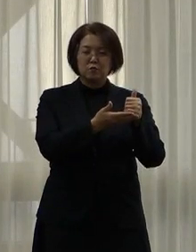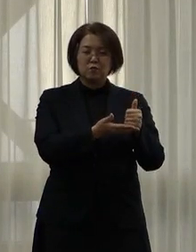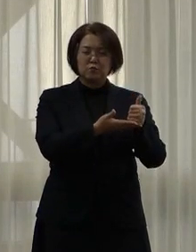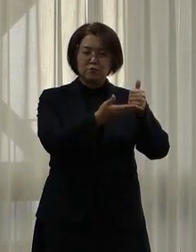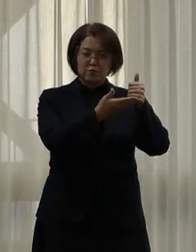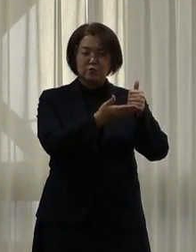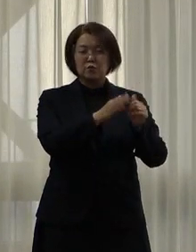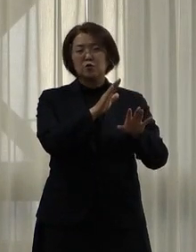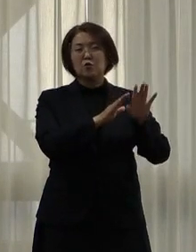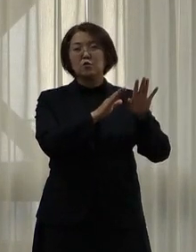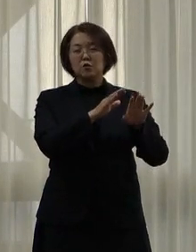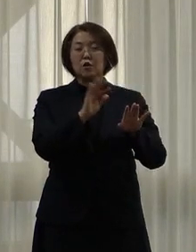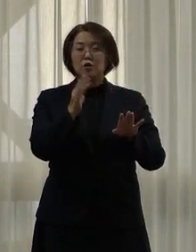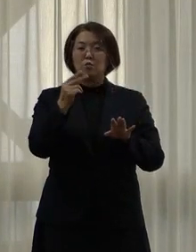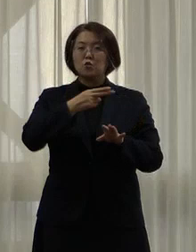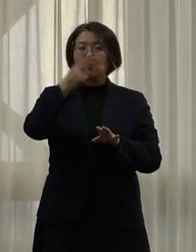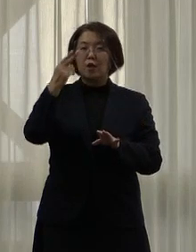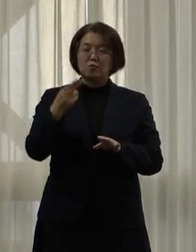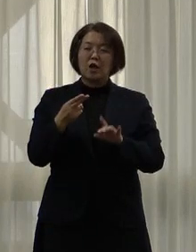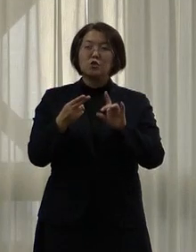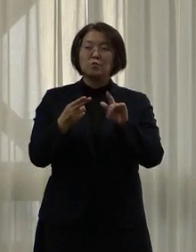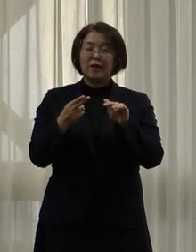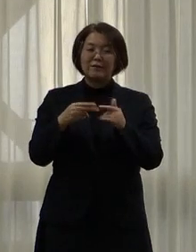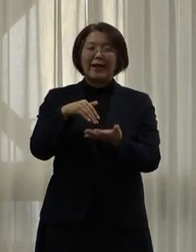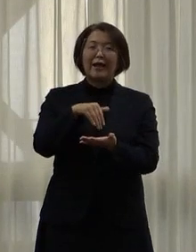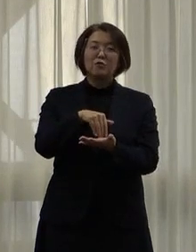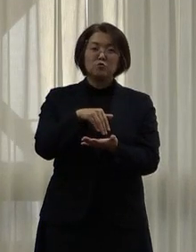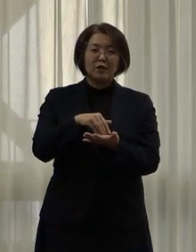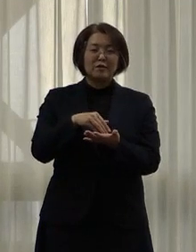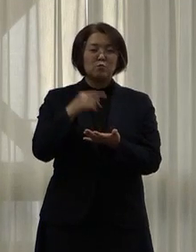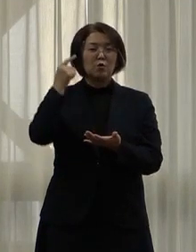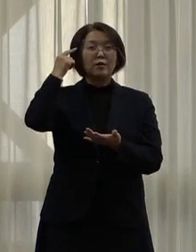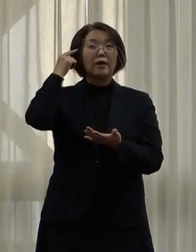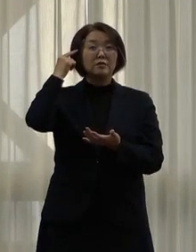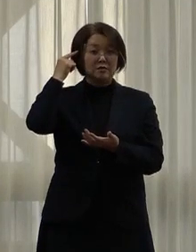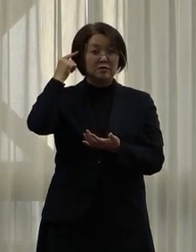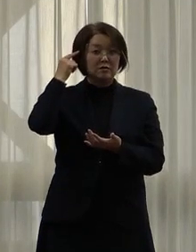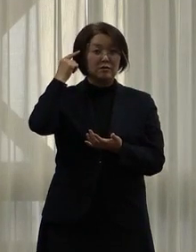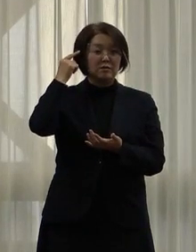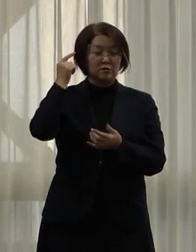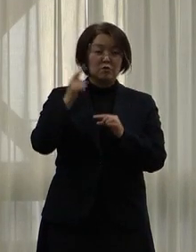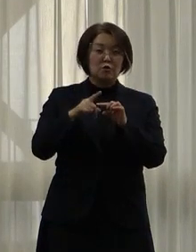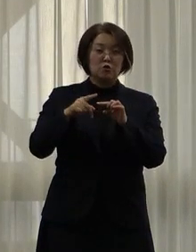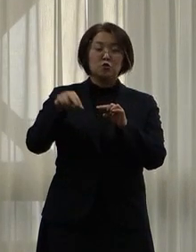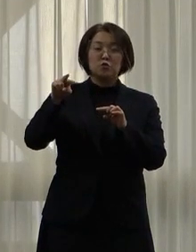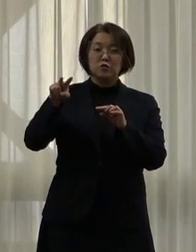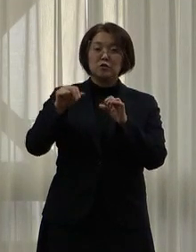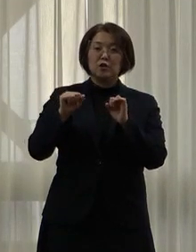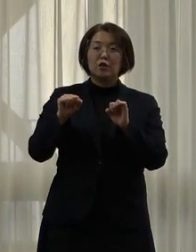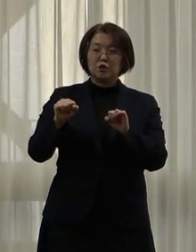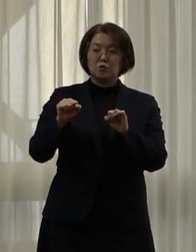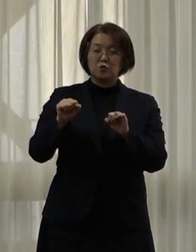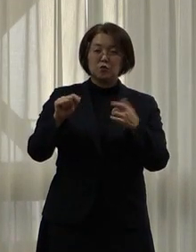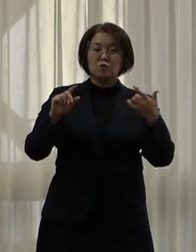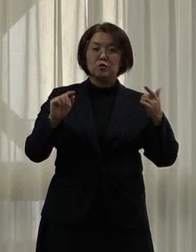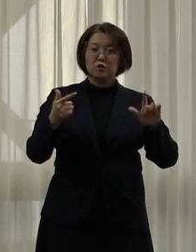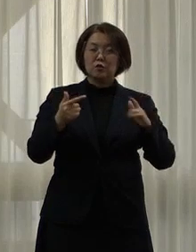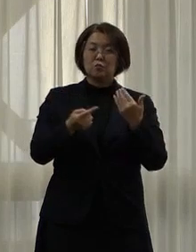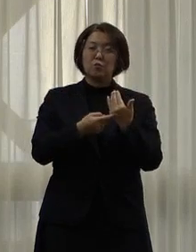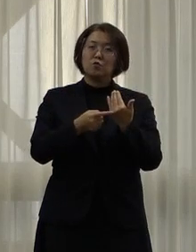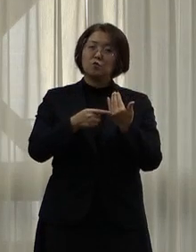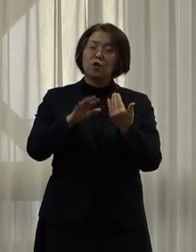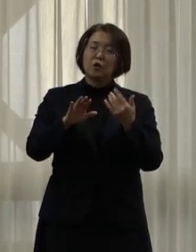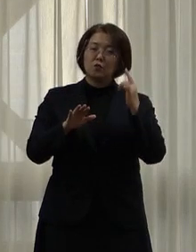受けている一方で、テーマ機についてはあくまで主観感じ方というのを本当に中心に捉えている大きな違いがあると思うんですけれども